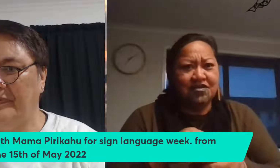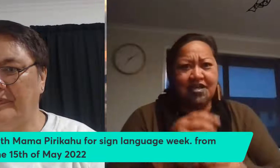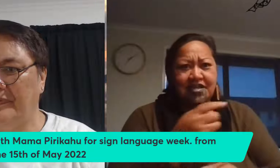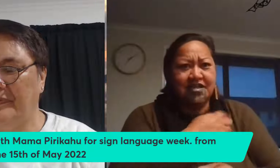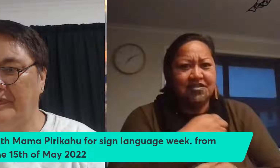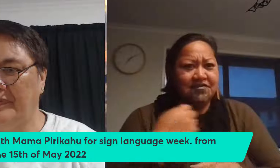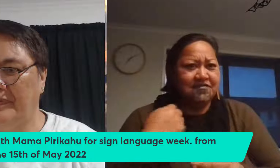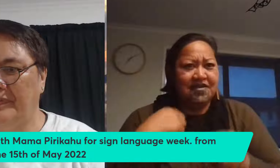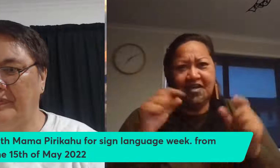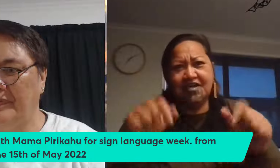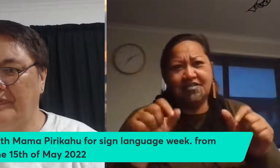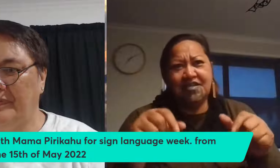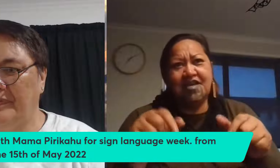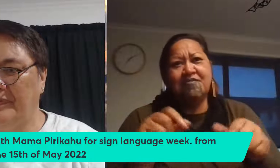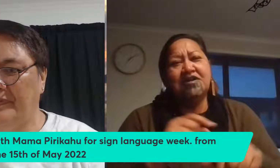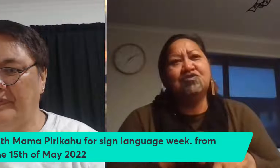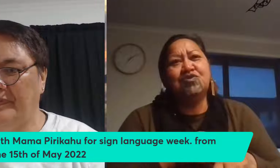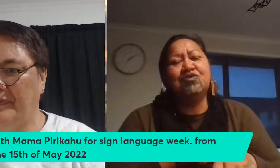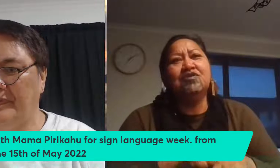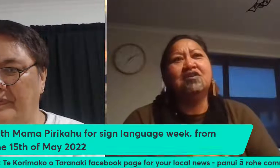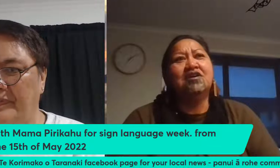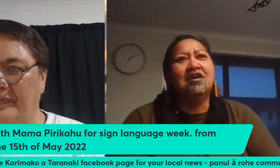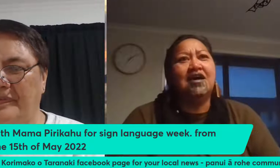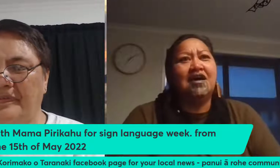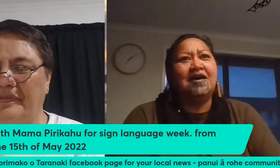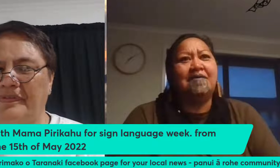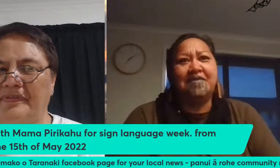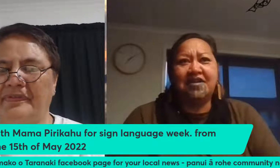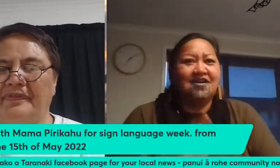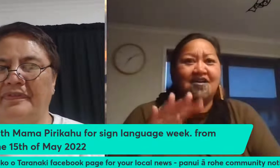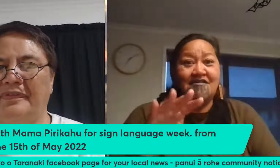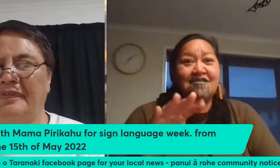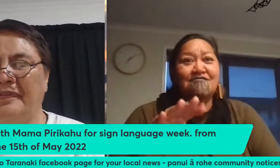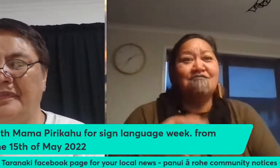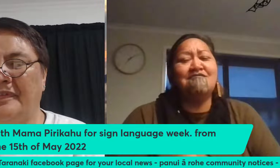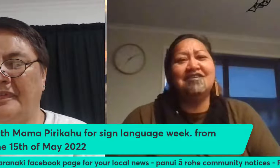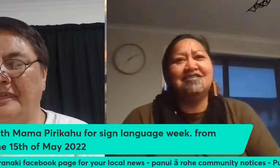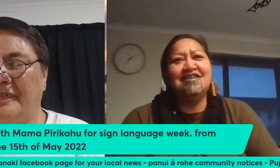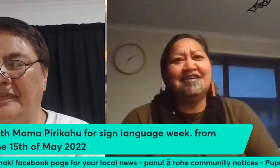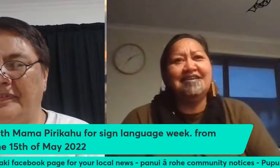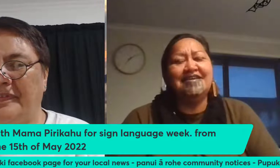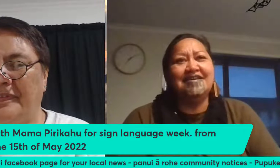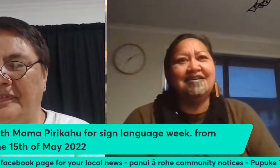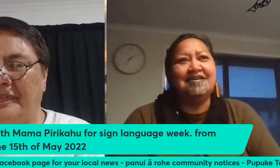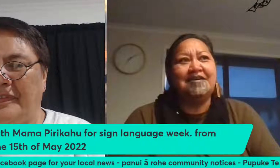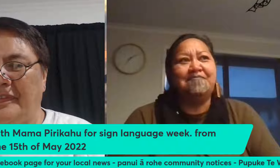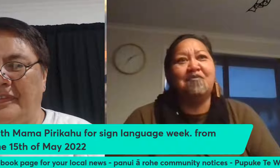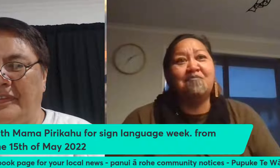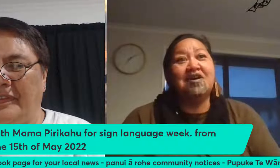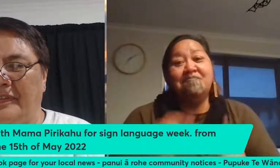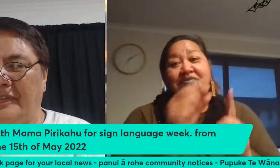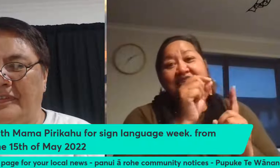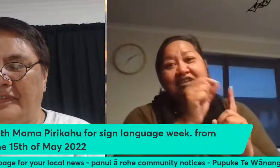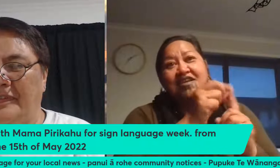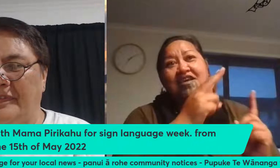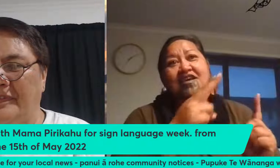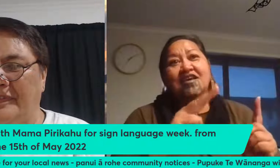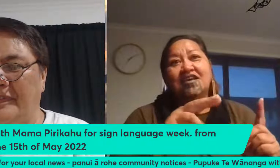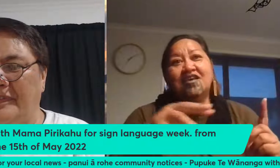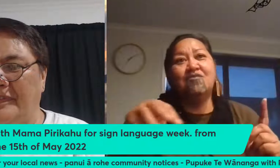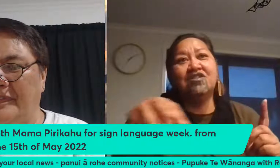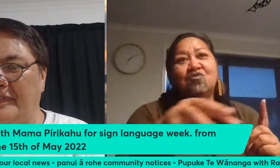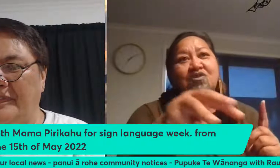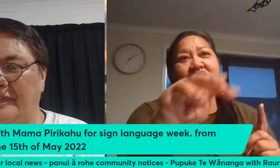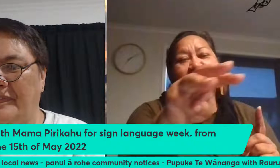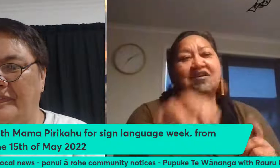I roto I a tātou I tēnei wā tonu. Ana, ko wai tēnei, mai pari nini